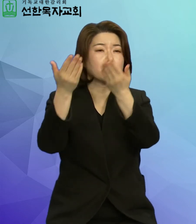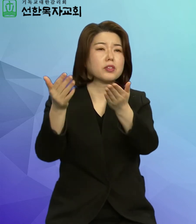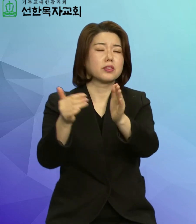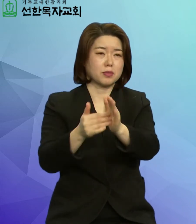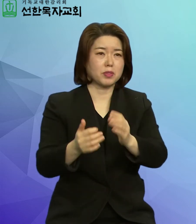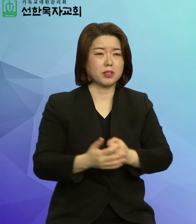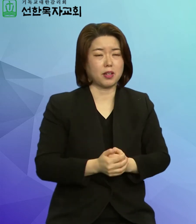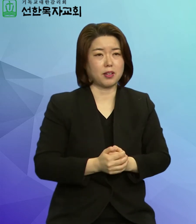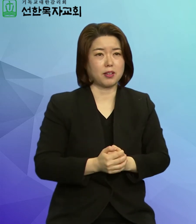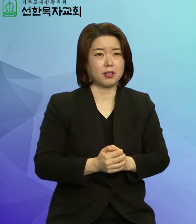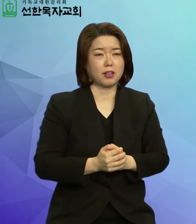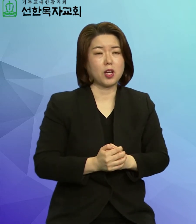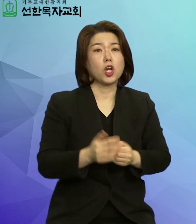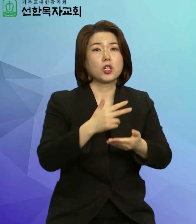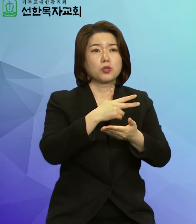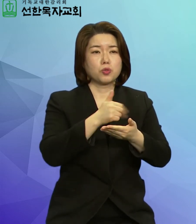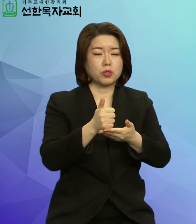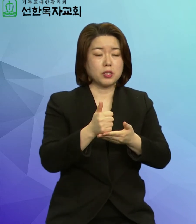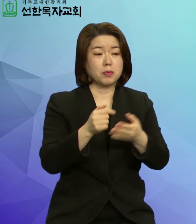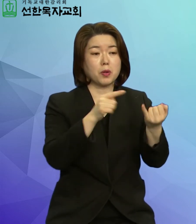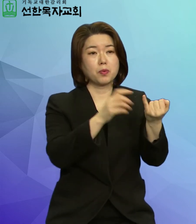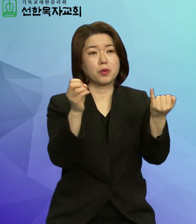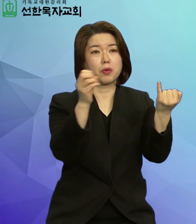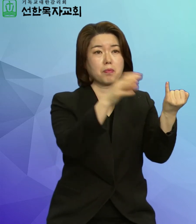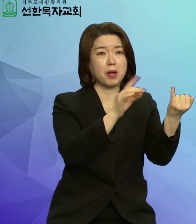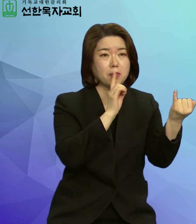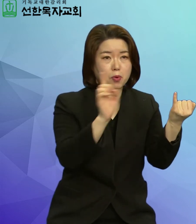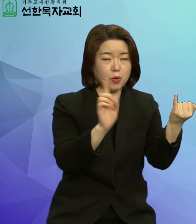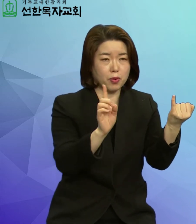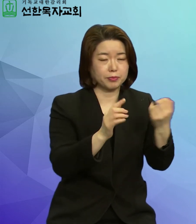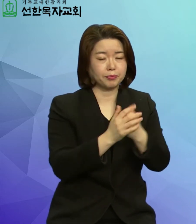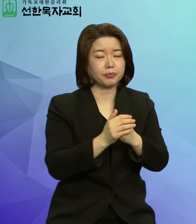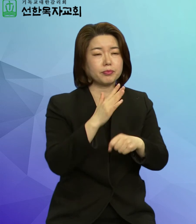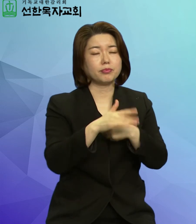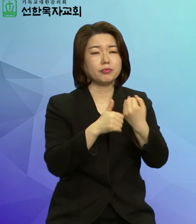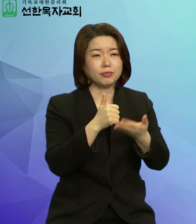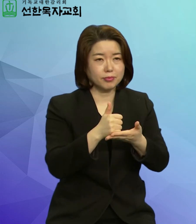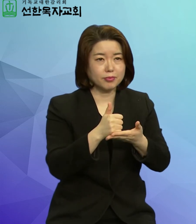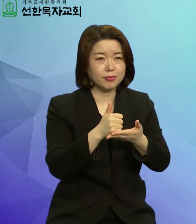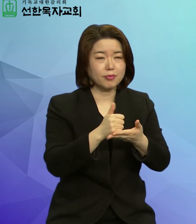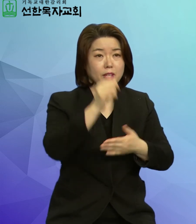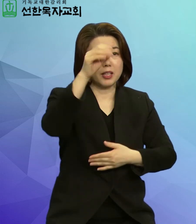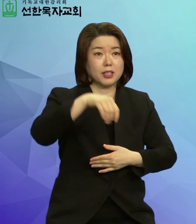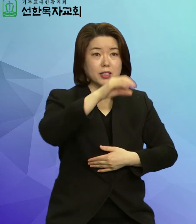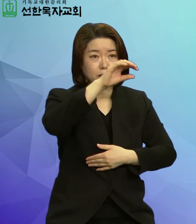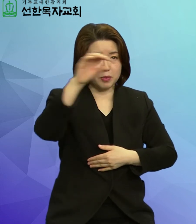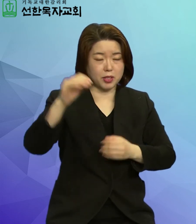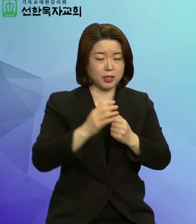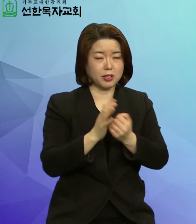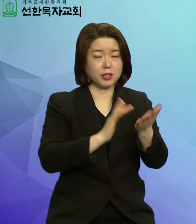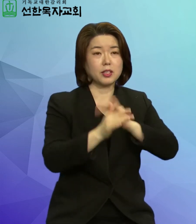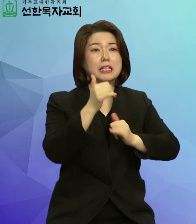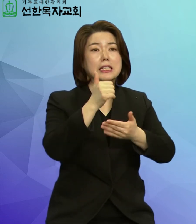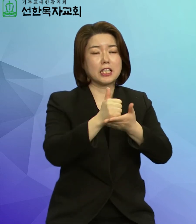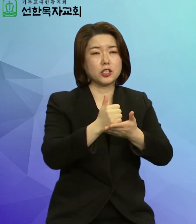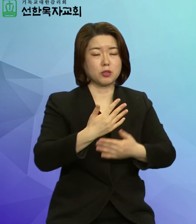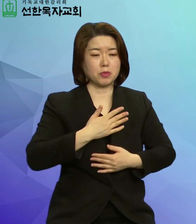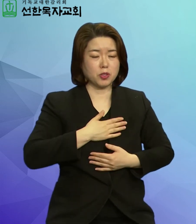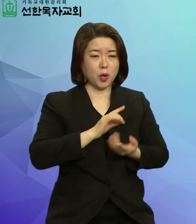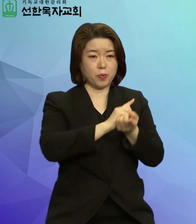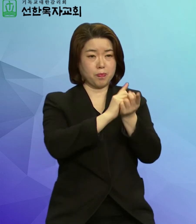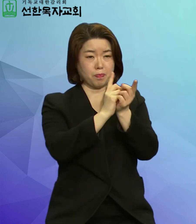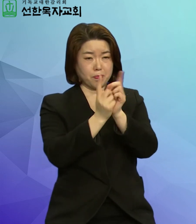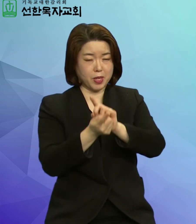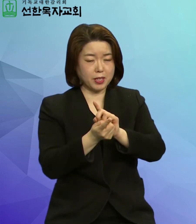했어요. 그리고 주님께서 그에게 응답하셨습니다. 하나님께서 십자가에서